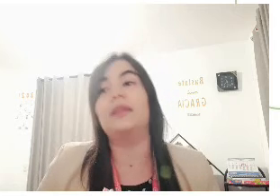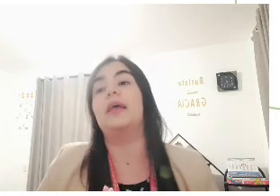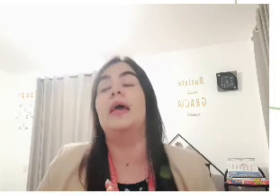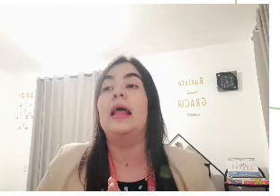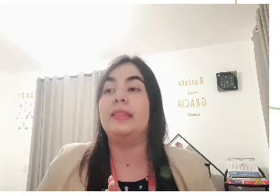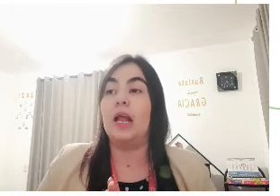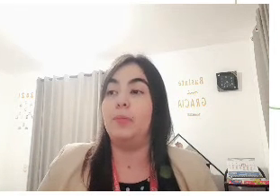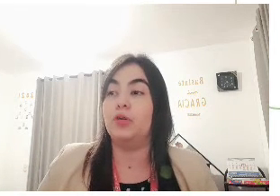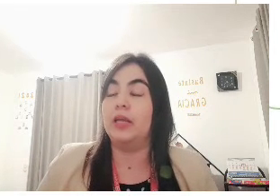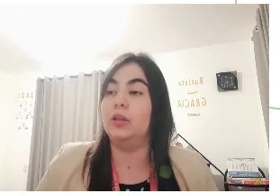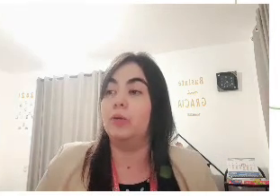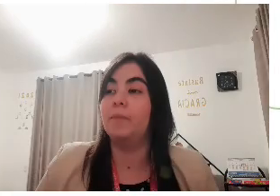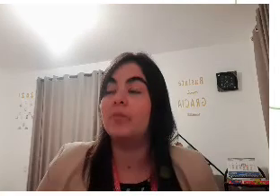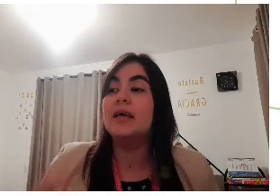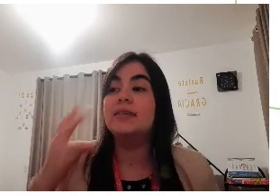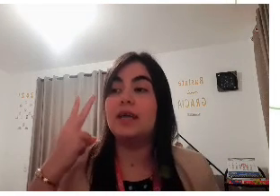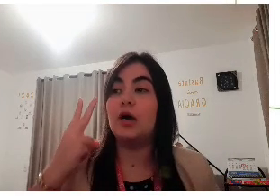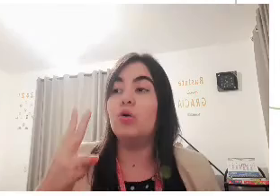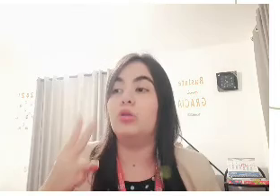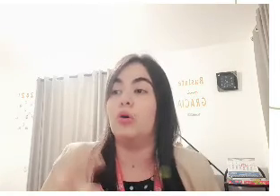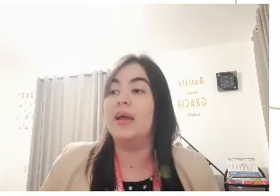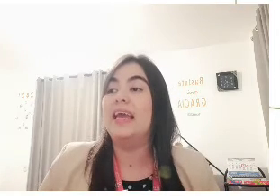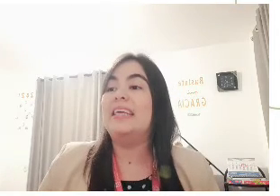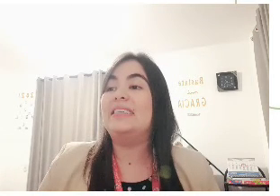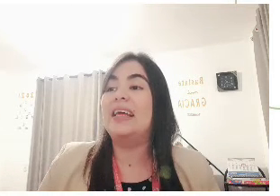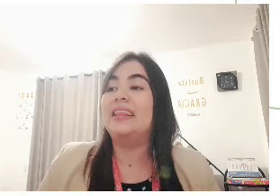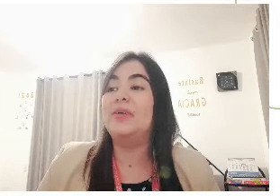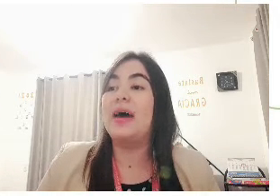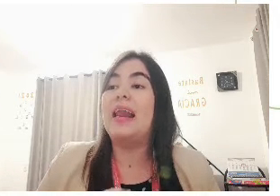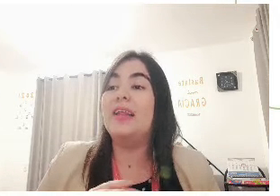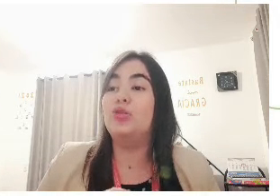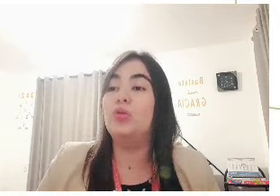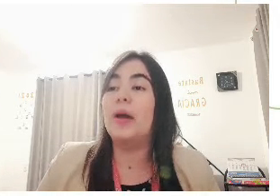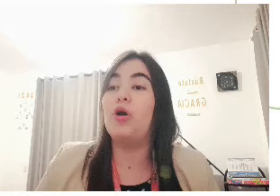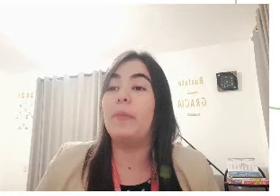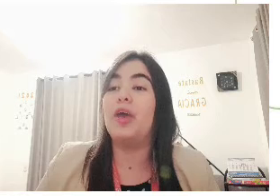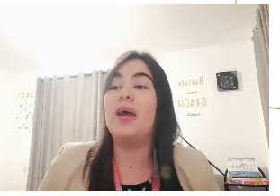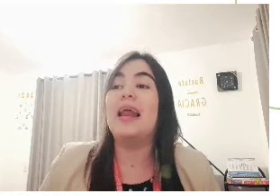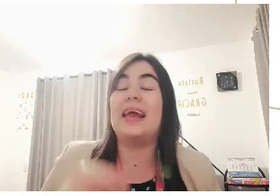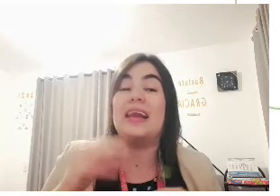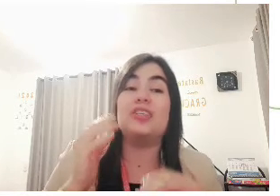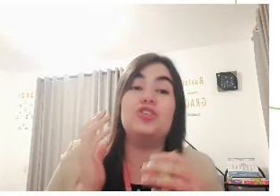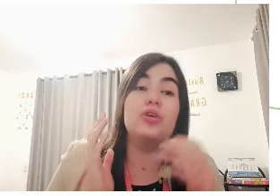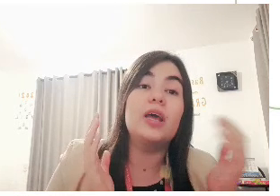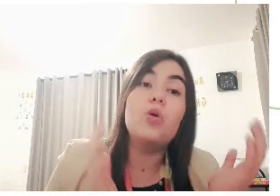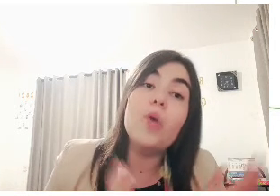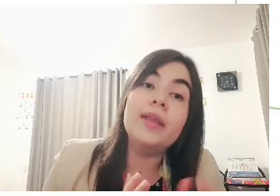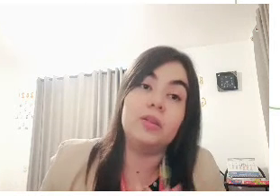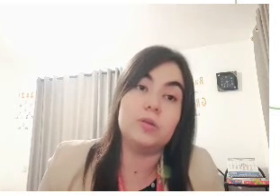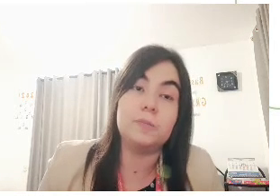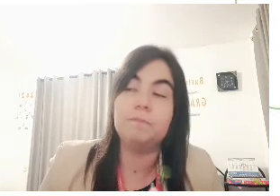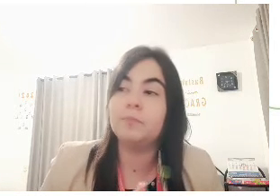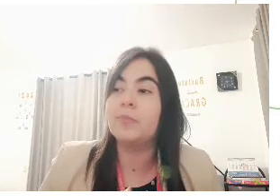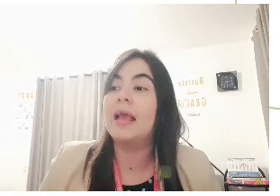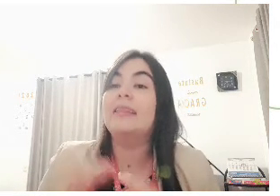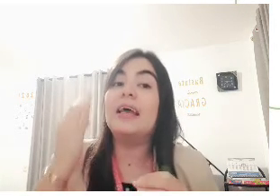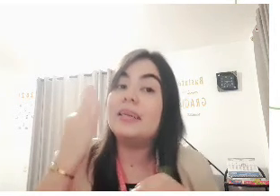ser parte del proyecto. Segundo, incentivar la lectura por medio de la narración de